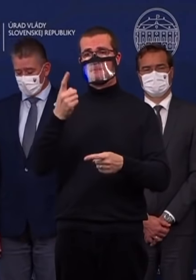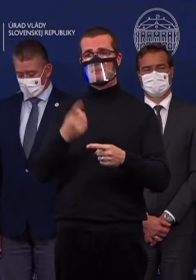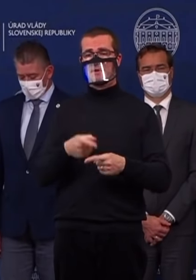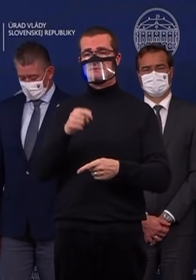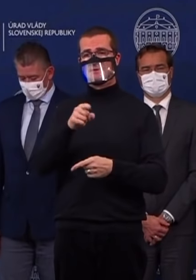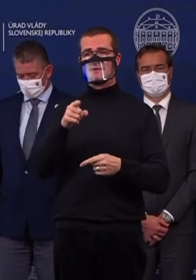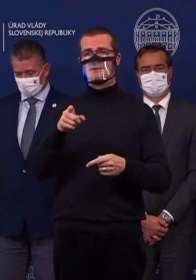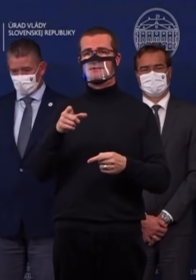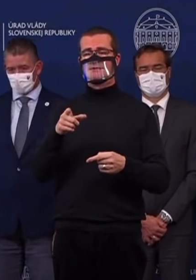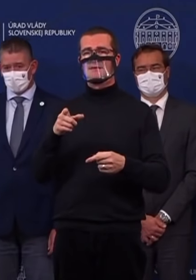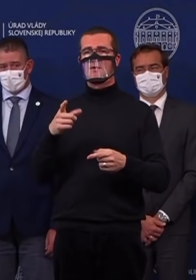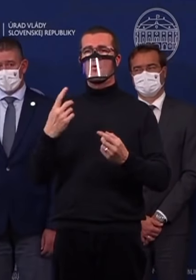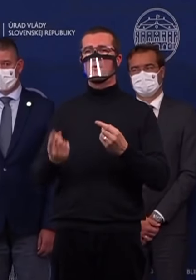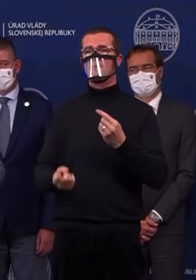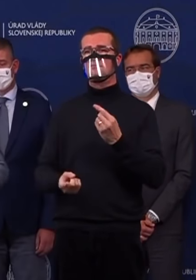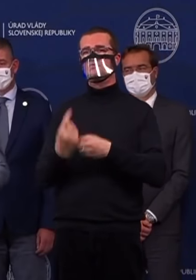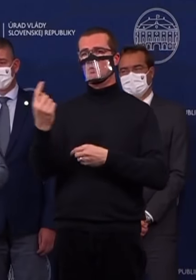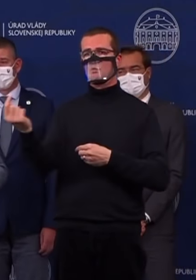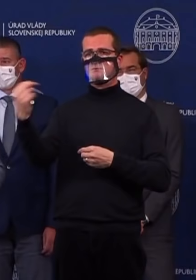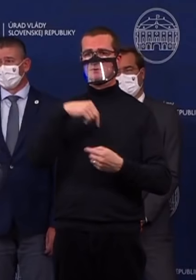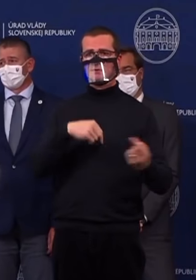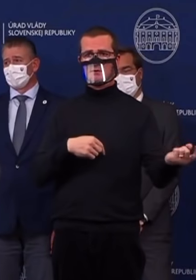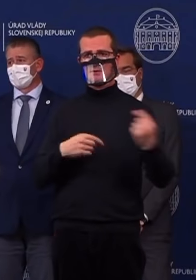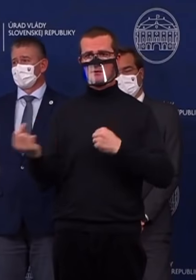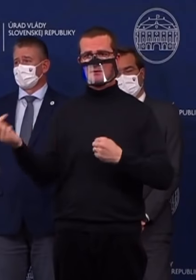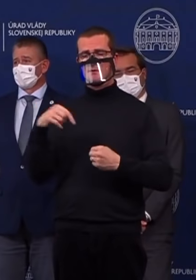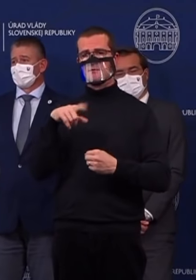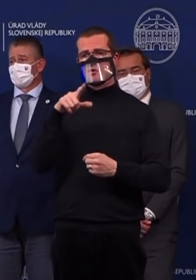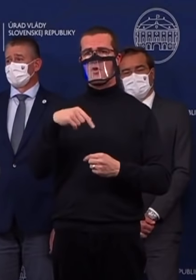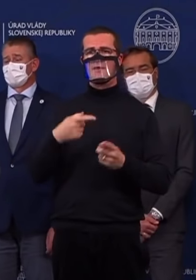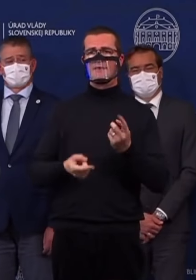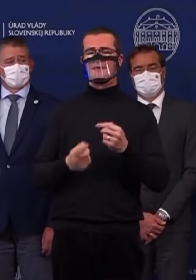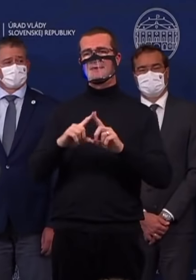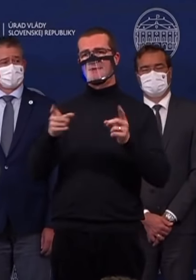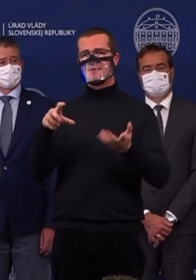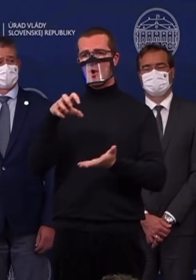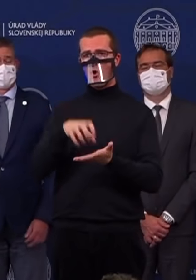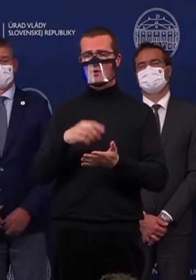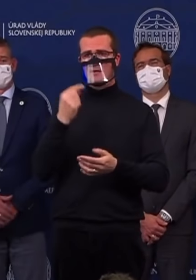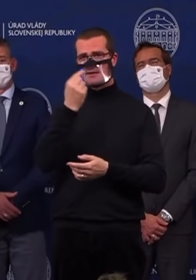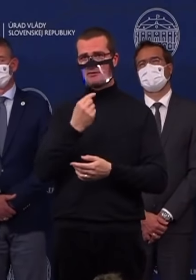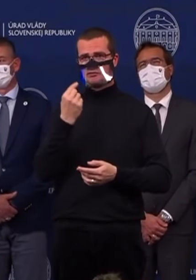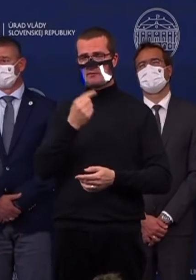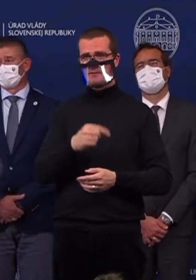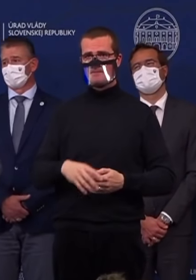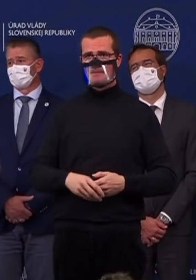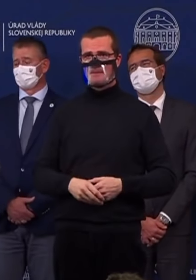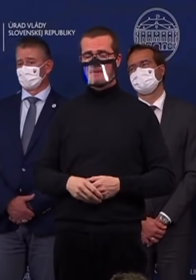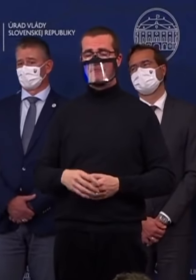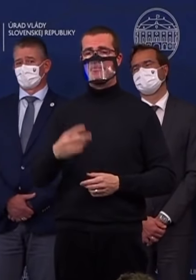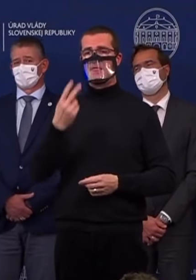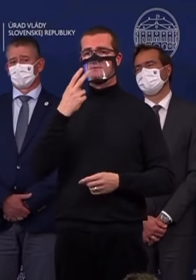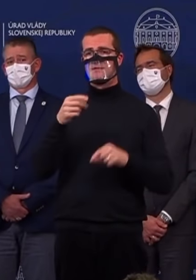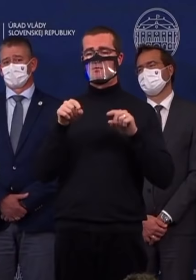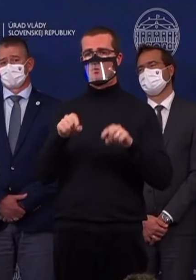tieto cezpolné účasti ľudí, ktorí teda prišli z iných okresov. A potom ešte dve otázky. Ďakujem. Vzhľadom na to,